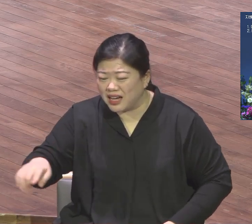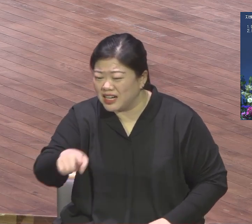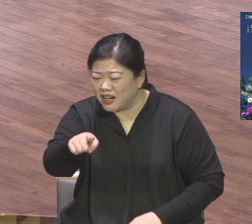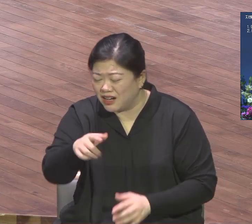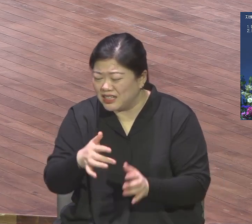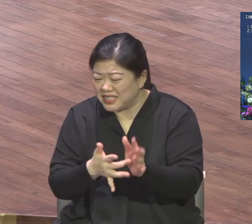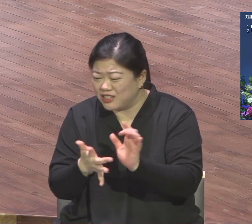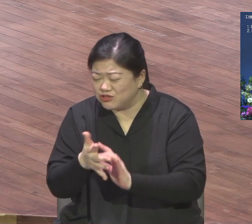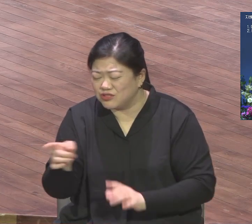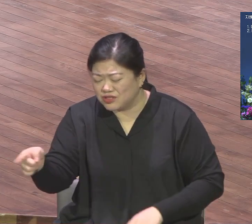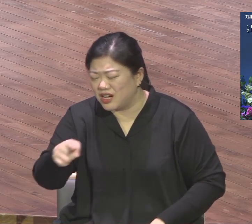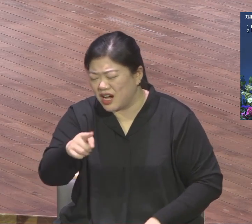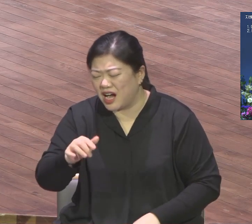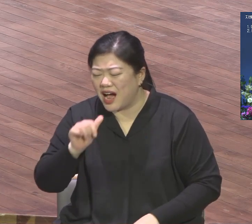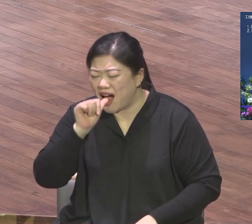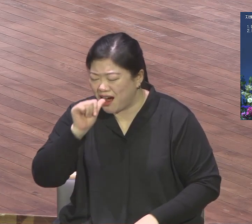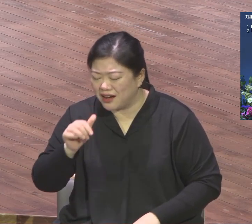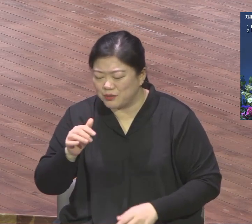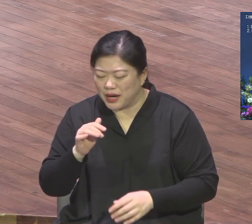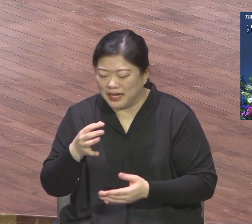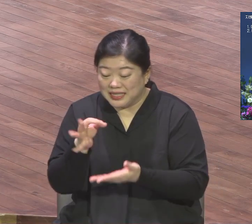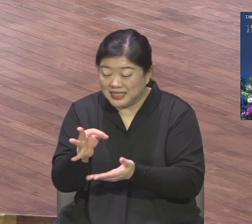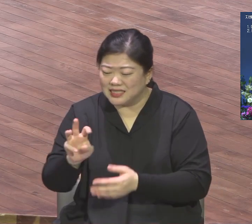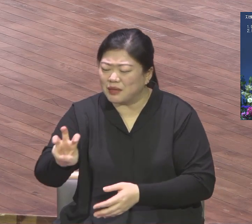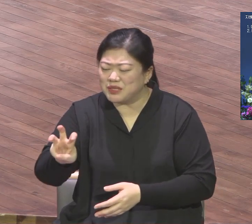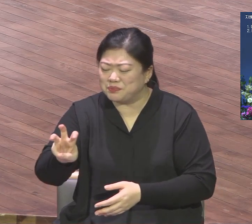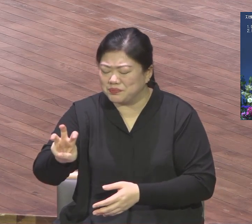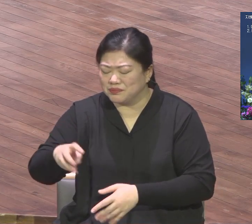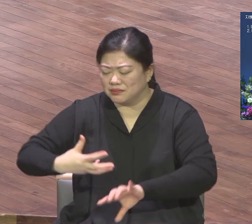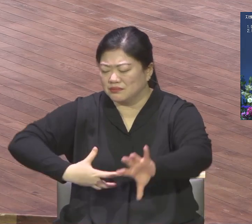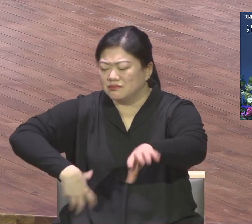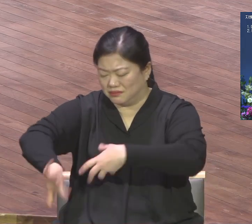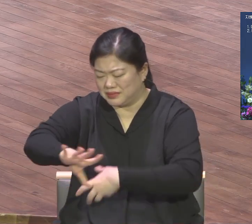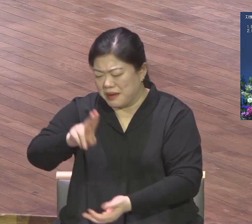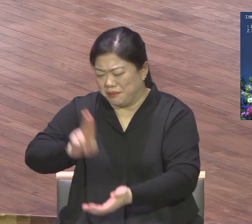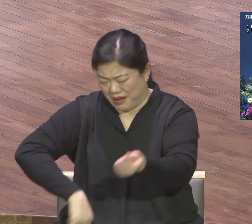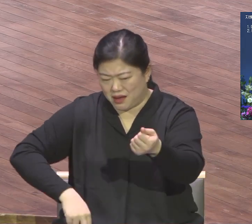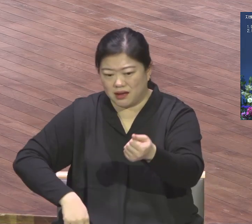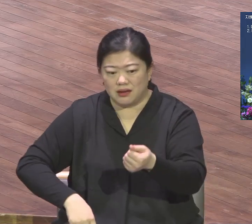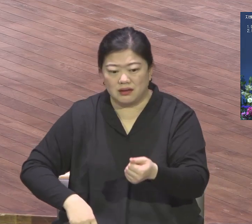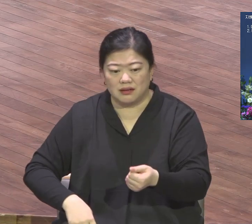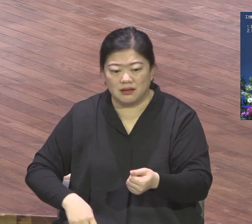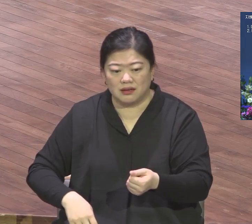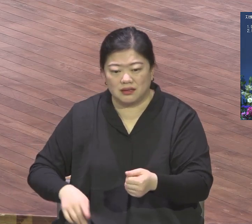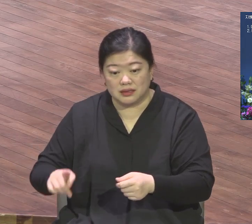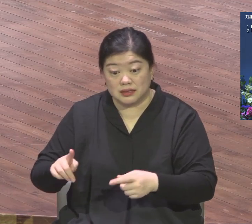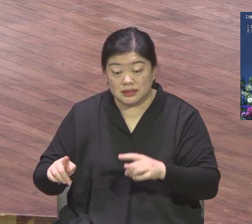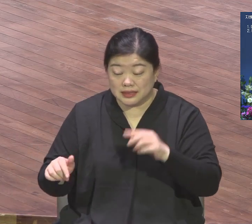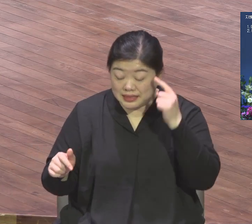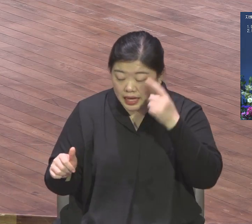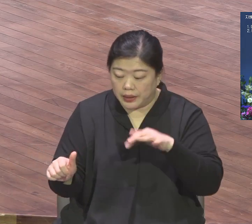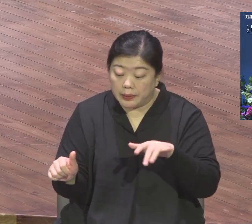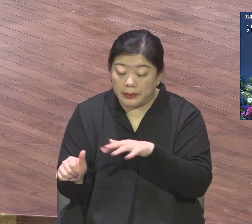하나님한테 아니야. 가짜 너 팔아버려. 이런 생각을 생각을 말이요.